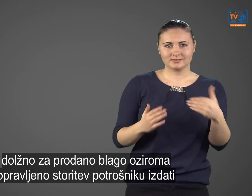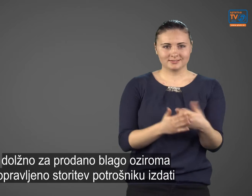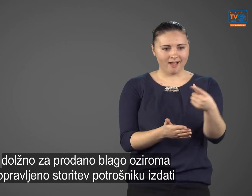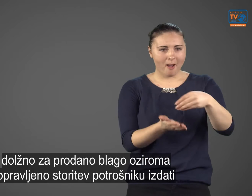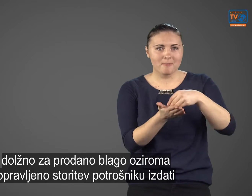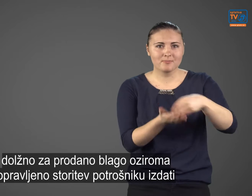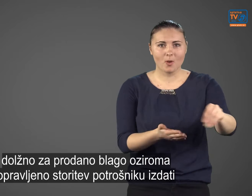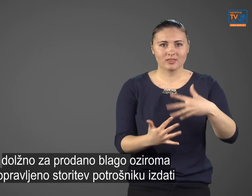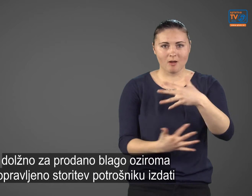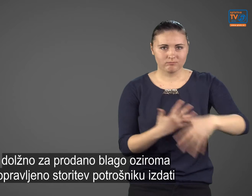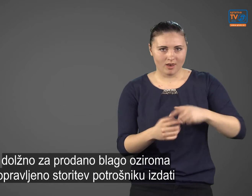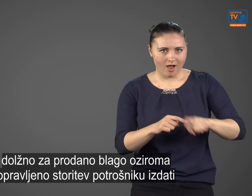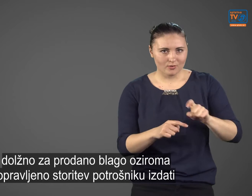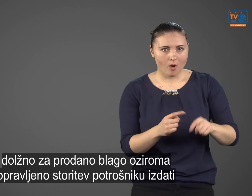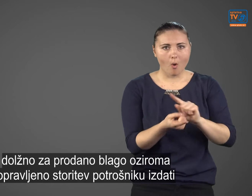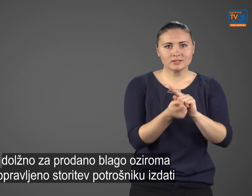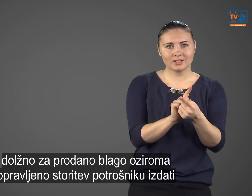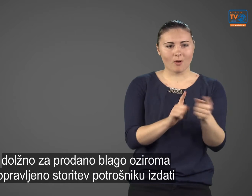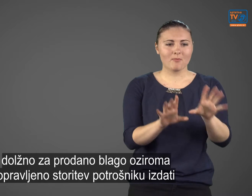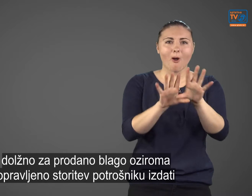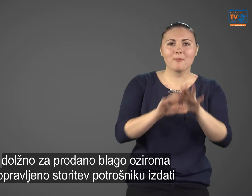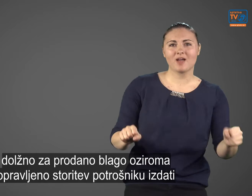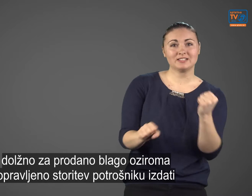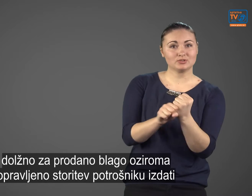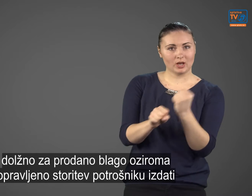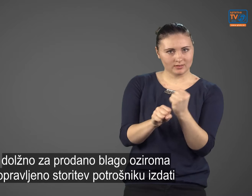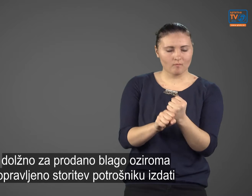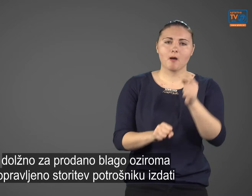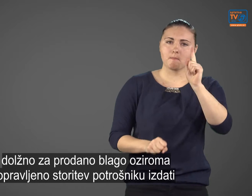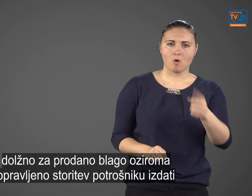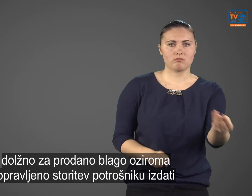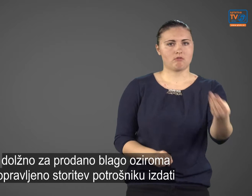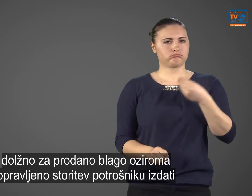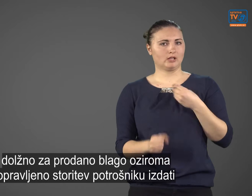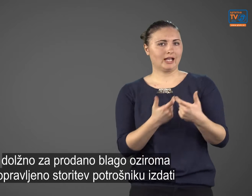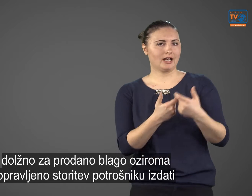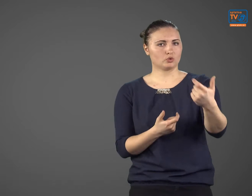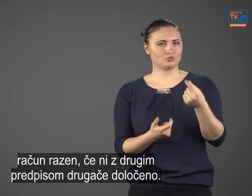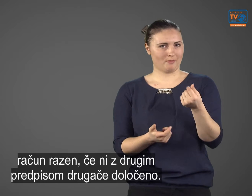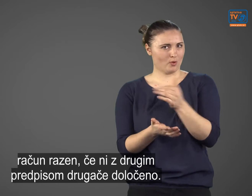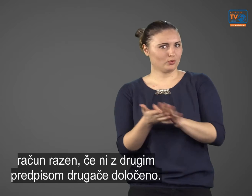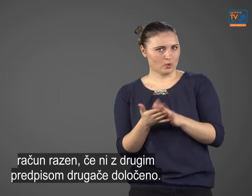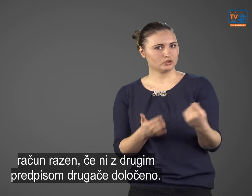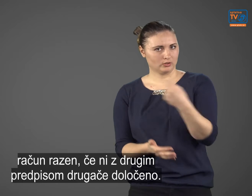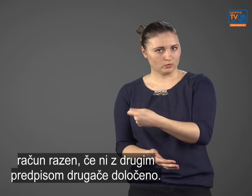oziroma opravljeno storitev potrošniku izdati račun, razen če ni z drugim predpisom drugače